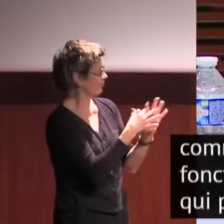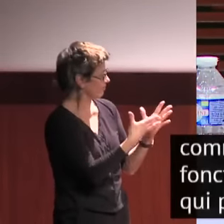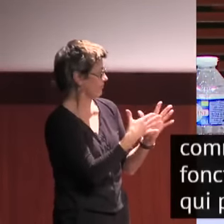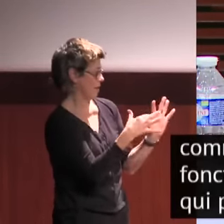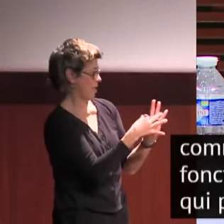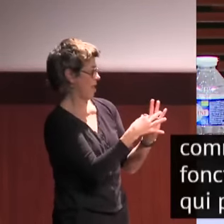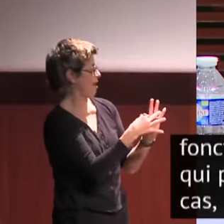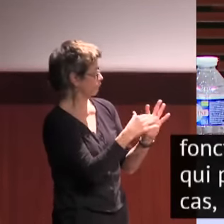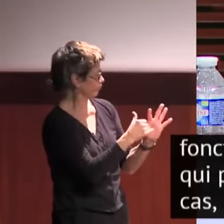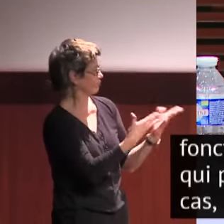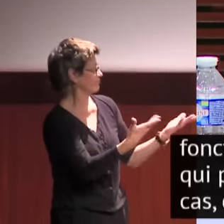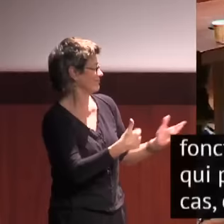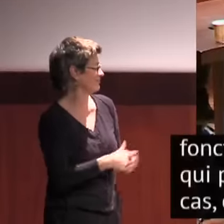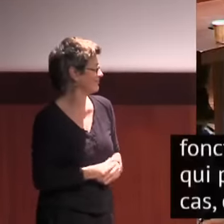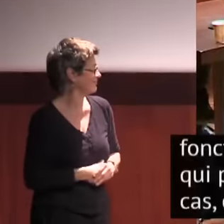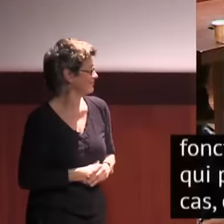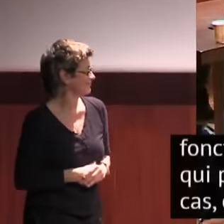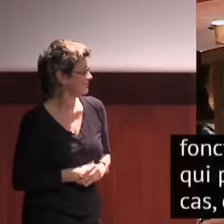livre.